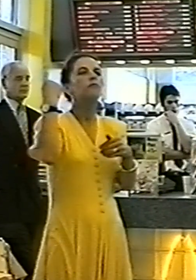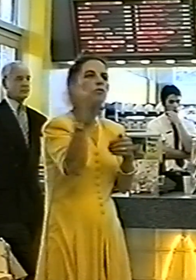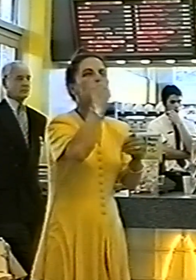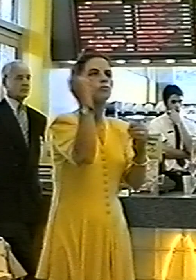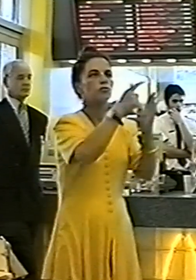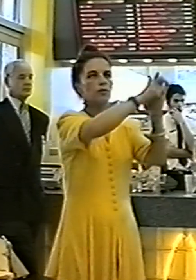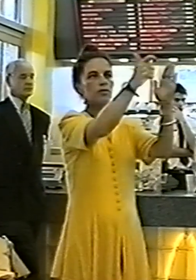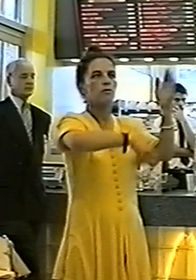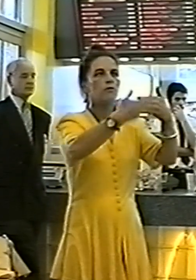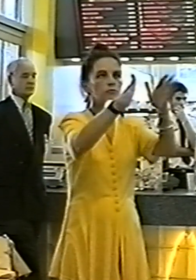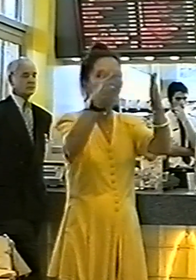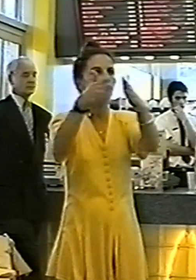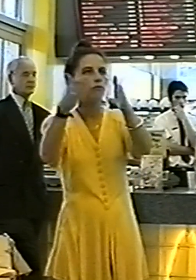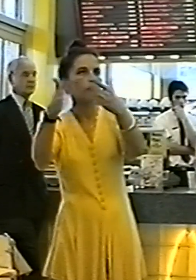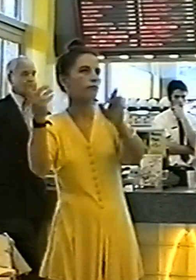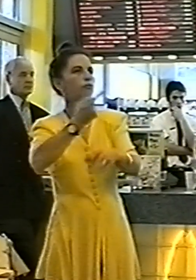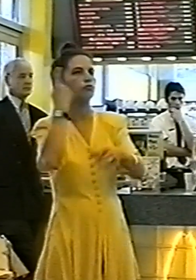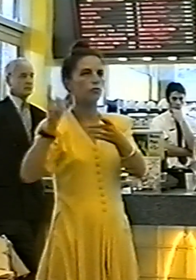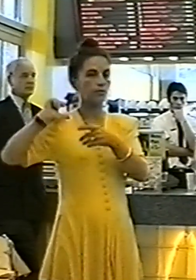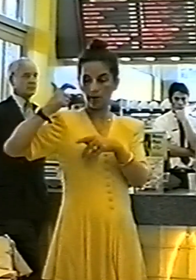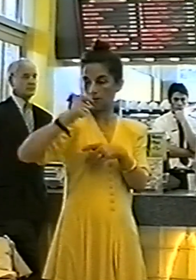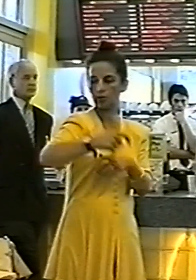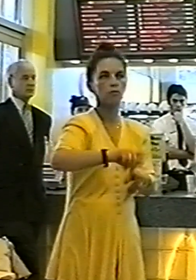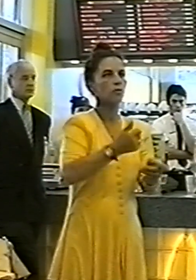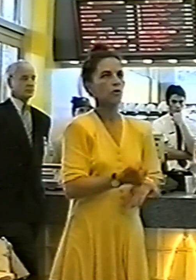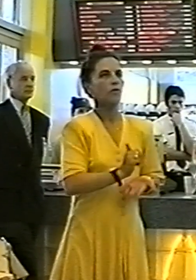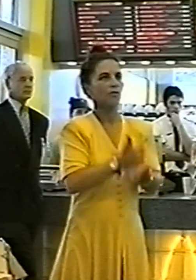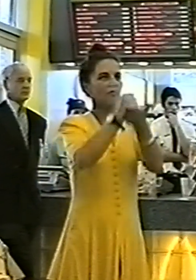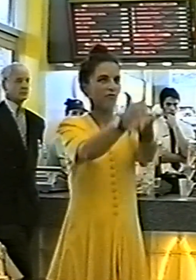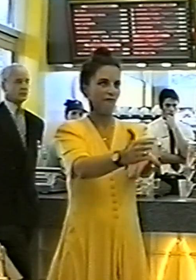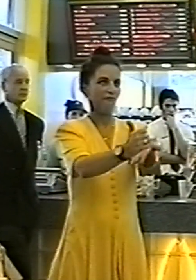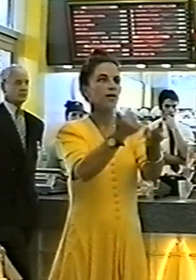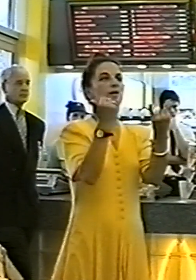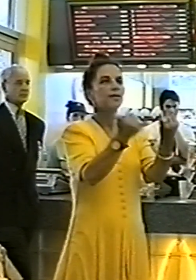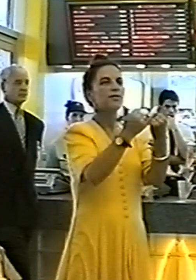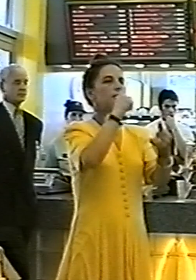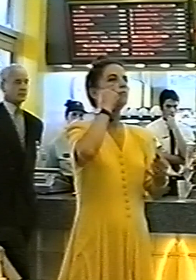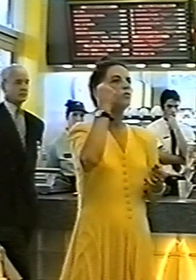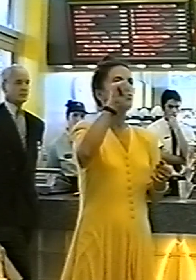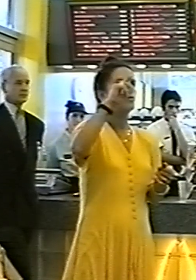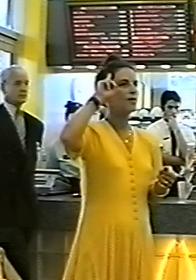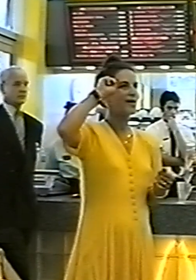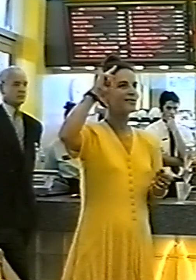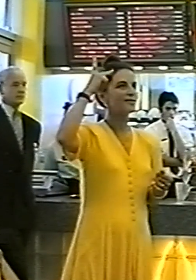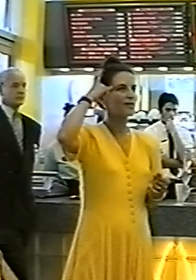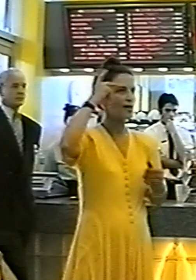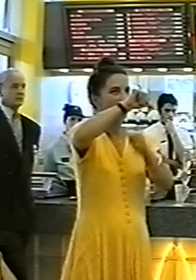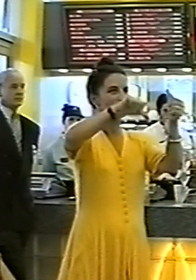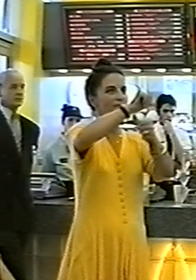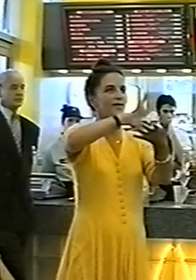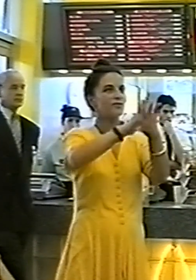restaurant, de soutenir une organisation. Et nous avons parmi nous M. Alexandre Tser, permanent social,